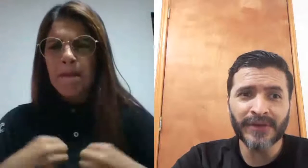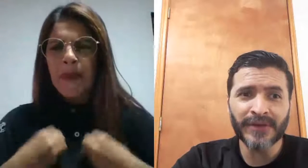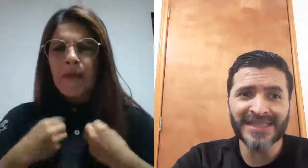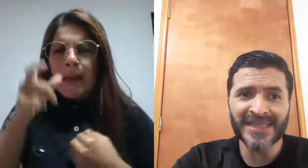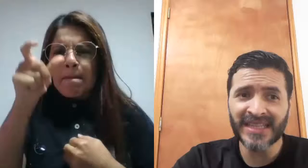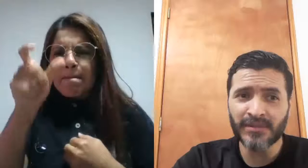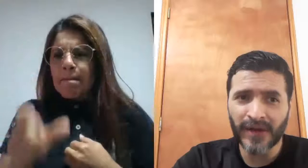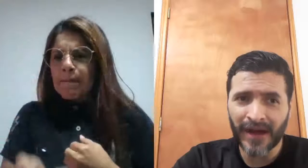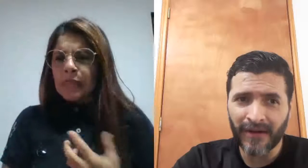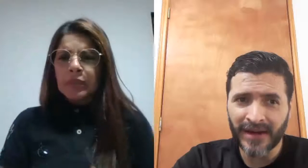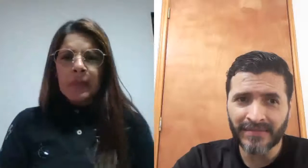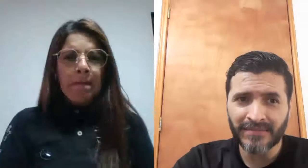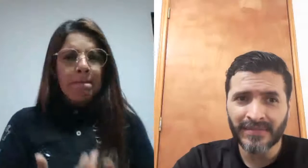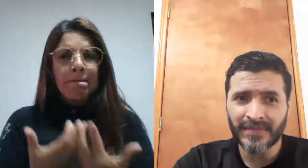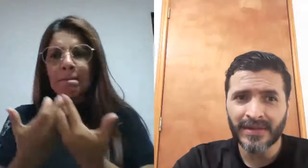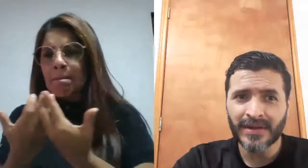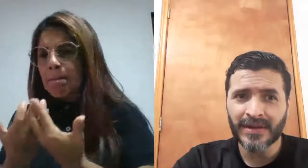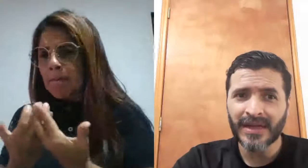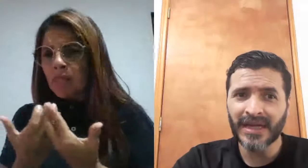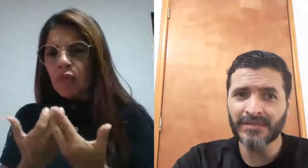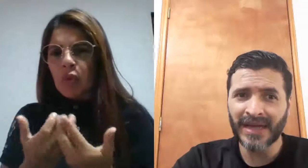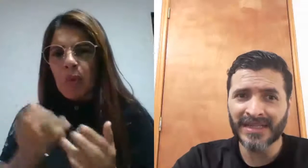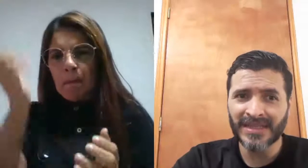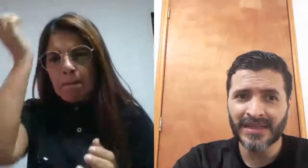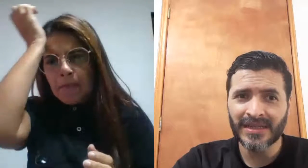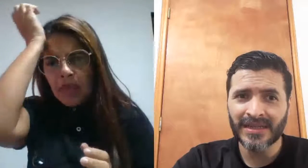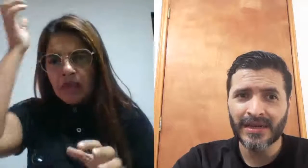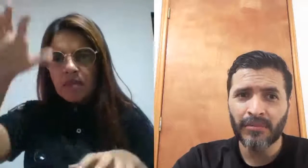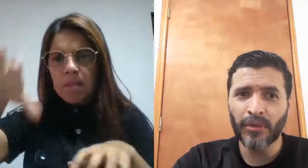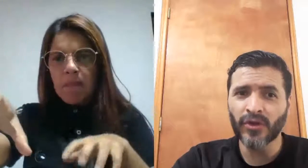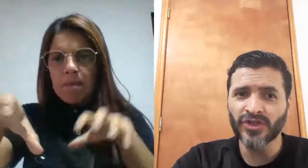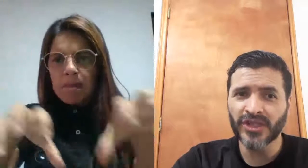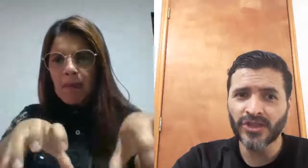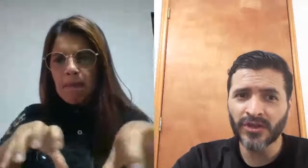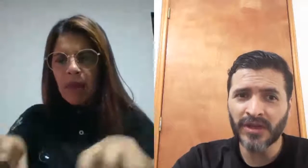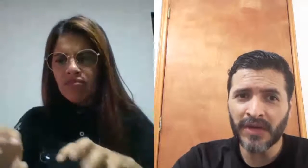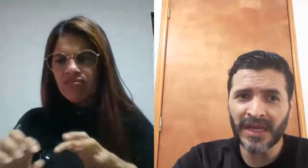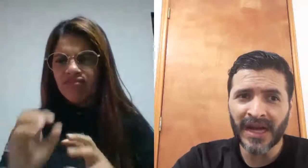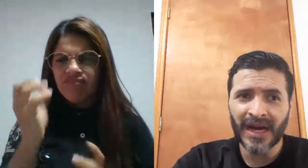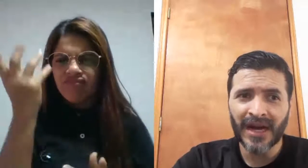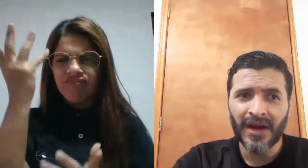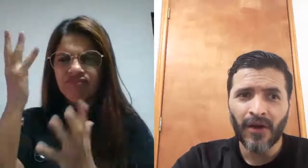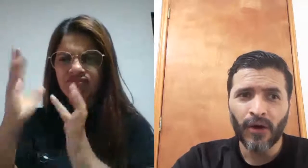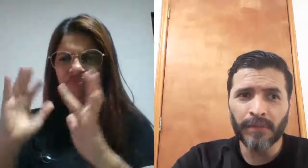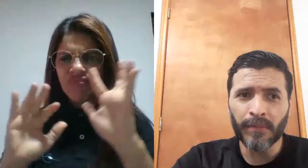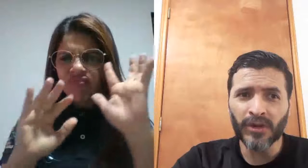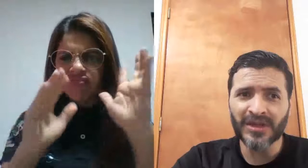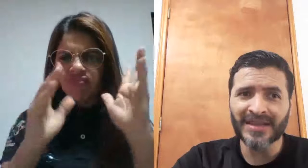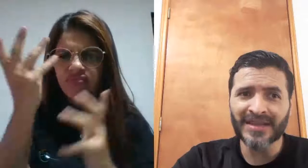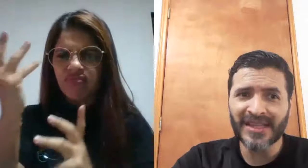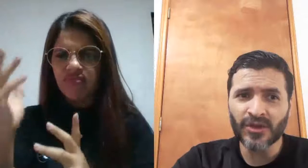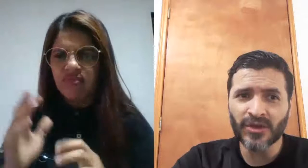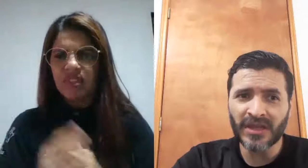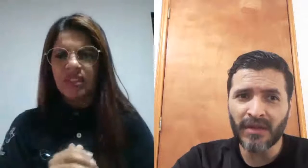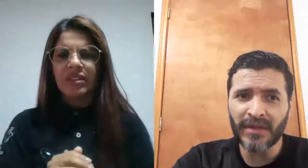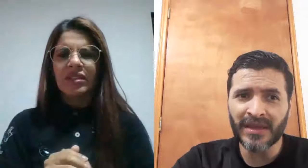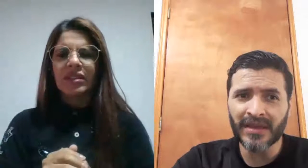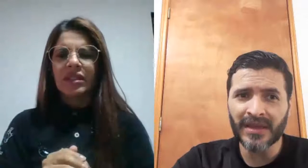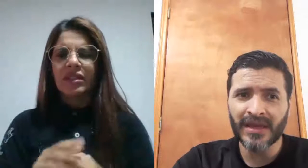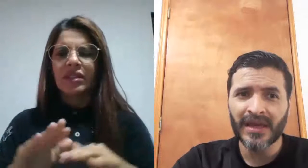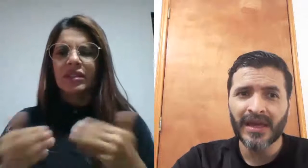temer a las fieras que allí moraban. Es más, por concesión divina, o por